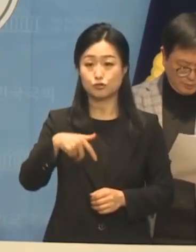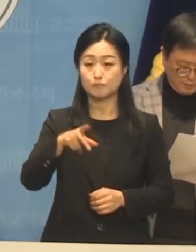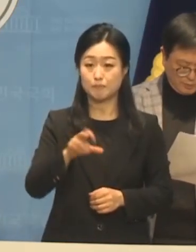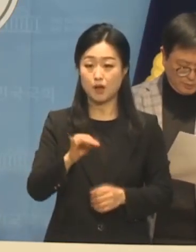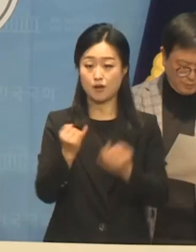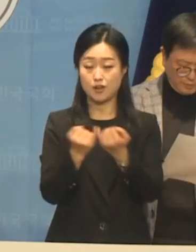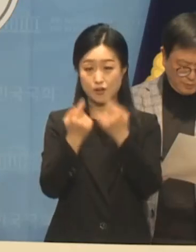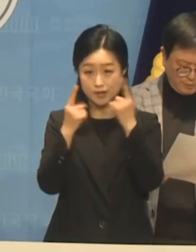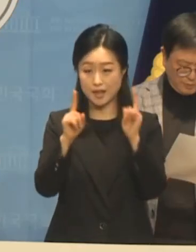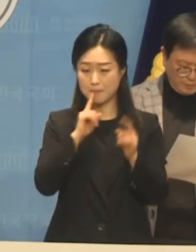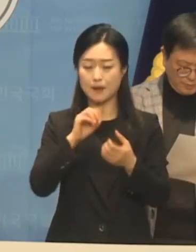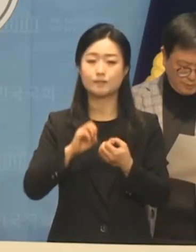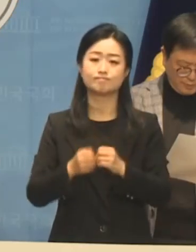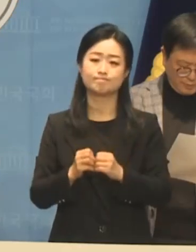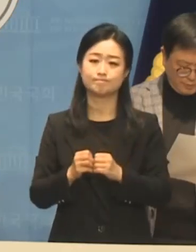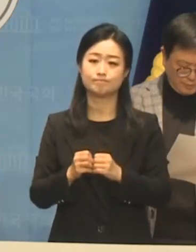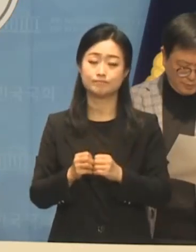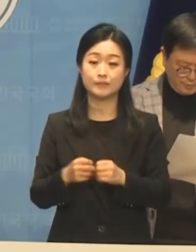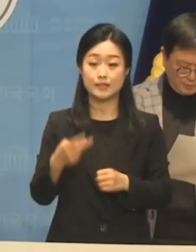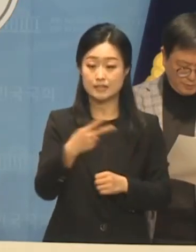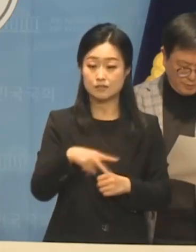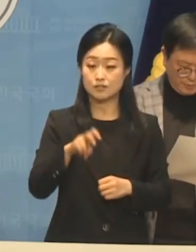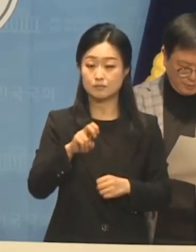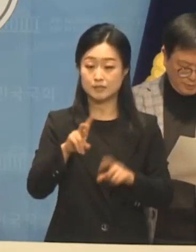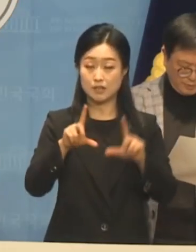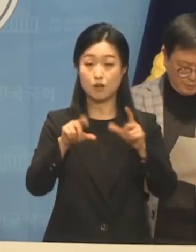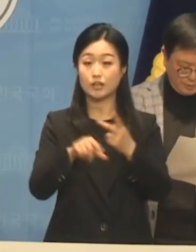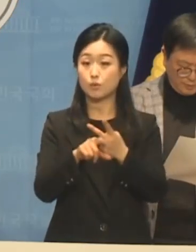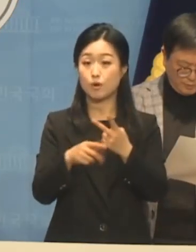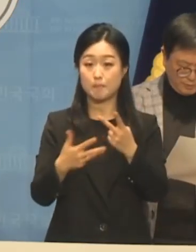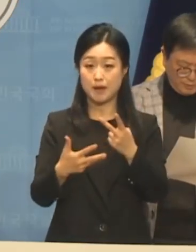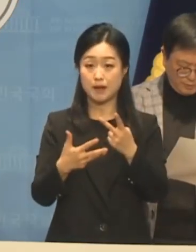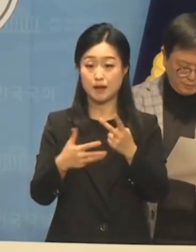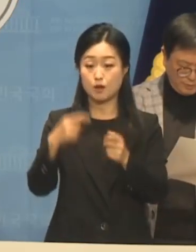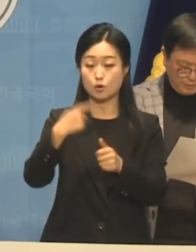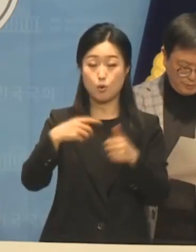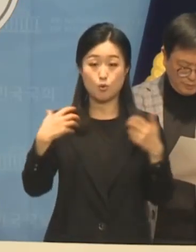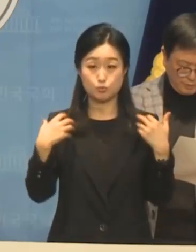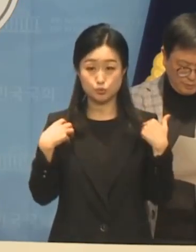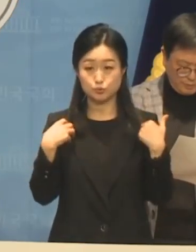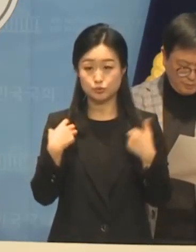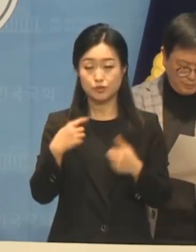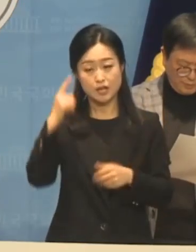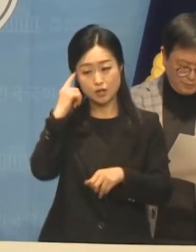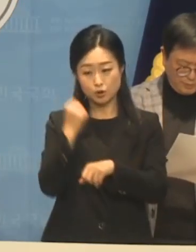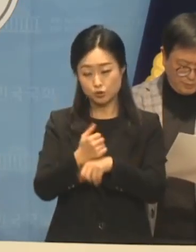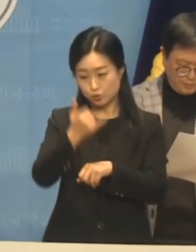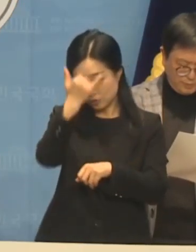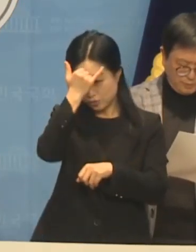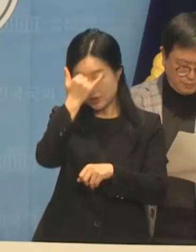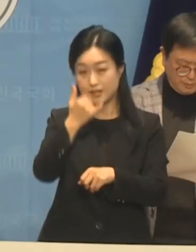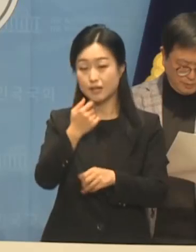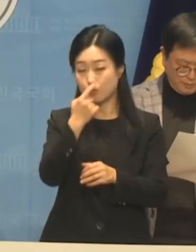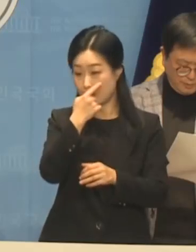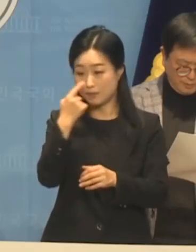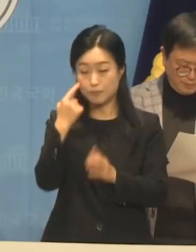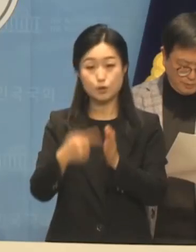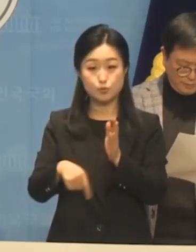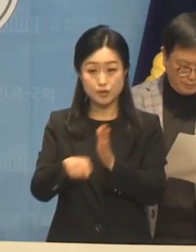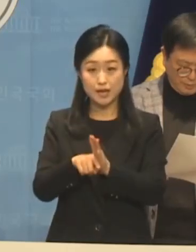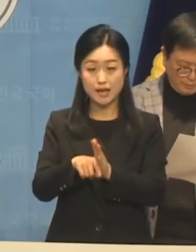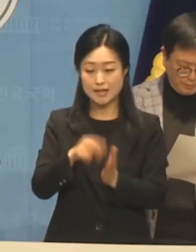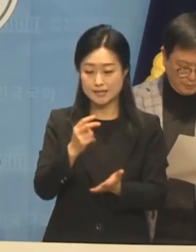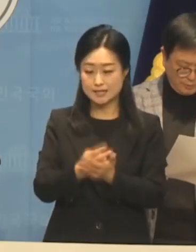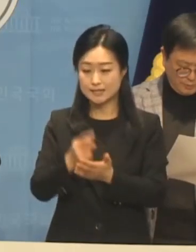궤변에 불과합니다. 2022년 2월 8일 교육부는 연구윤리 확보를 위한 지침 개정안을